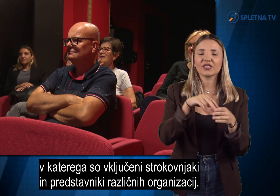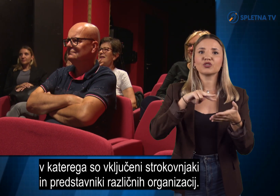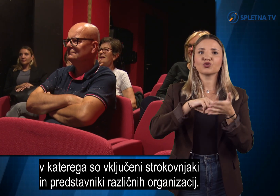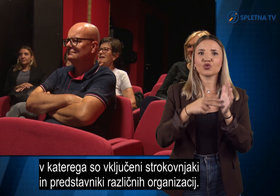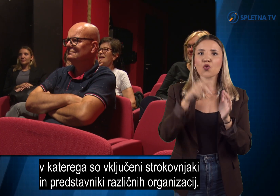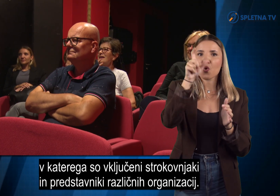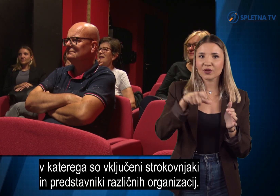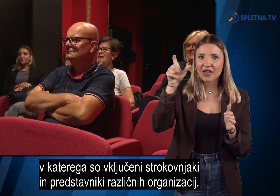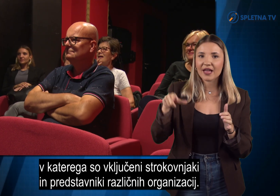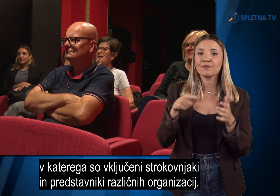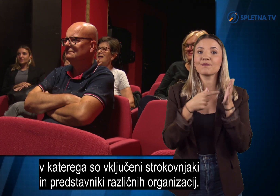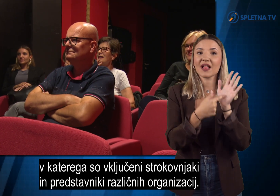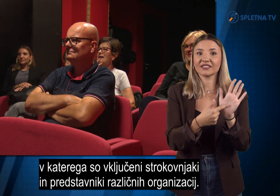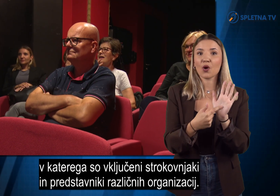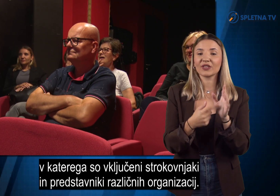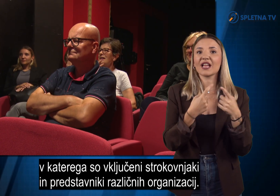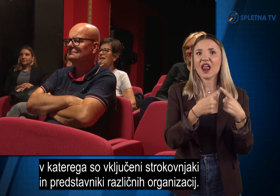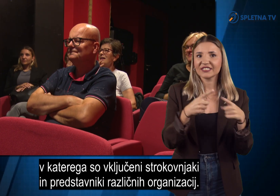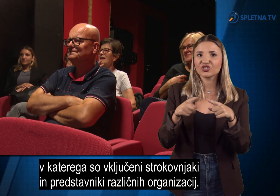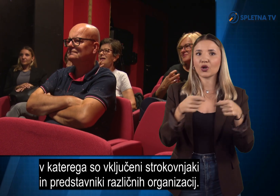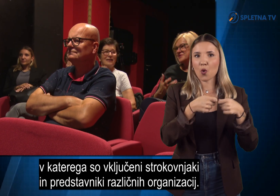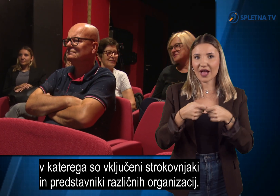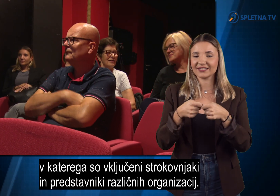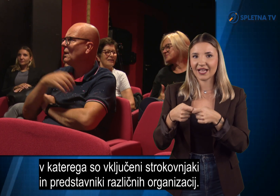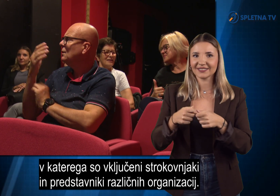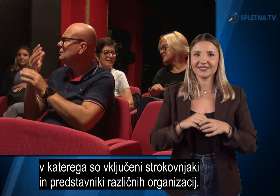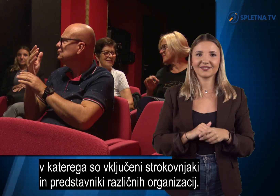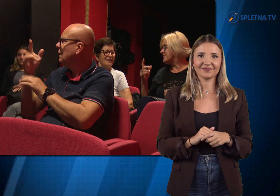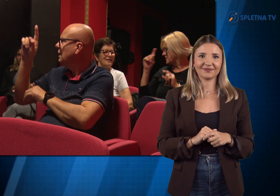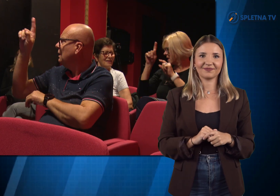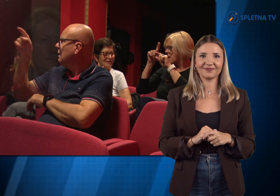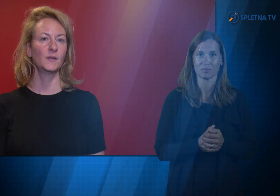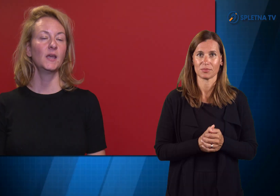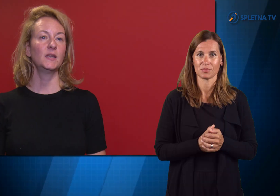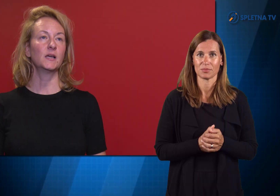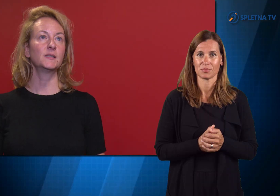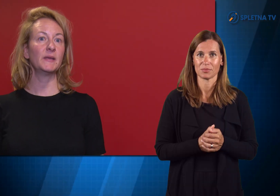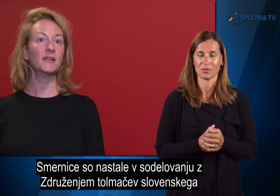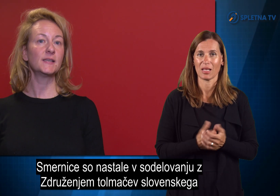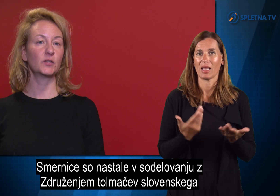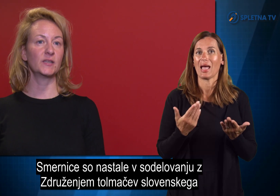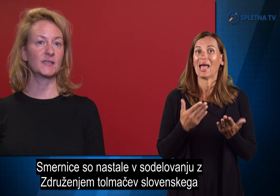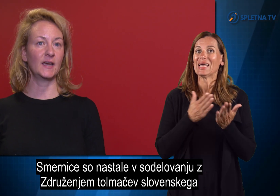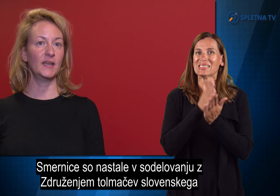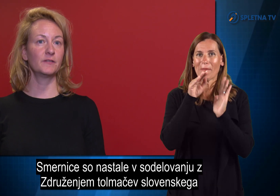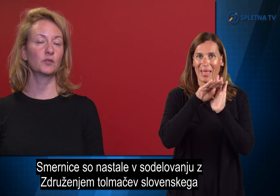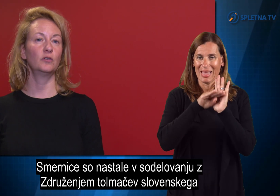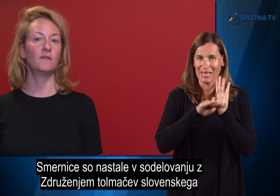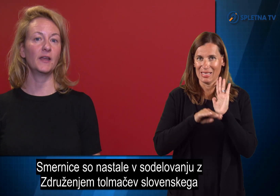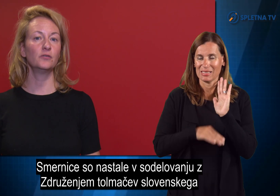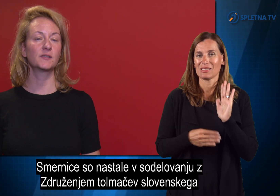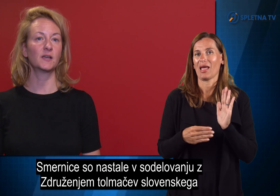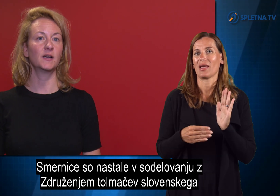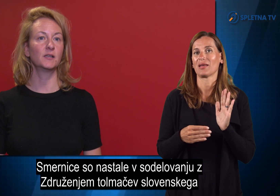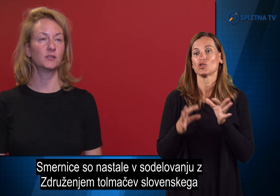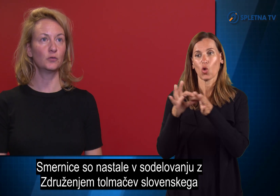so vključeni strokovnjaki in predstavniki različnih organizacij. Smernice so nastale v